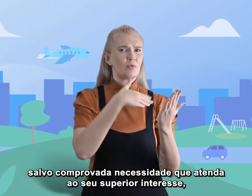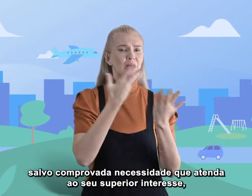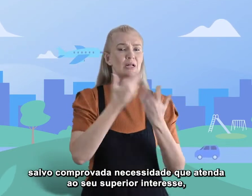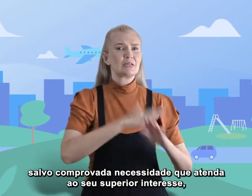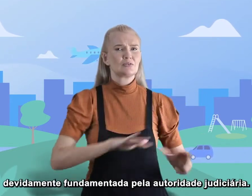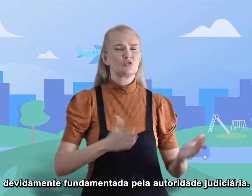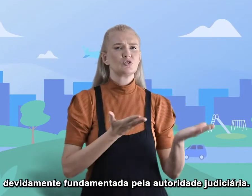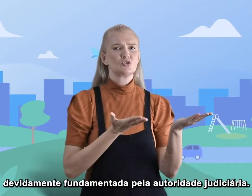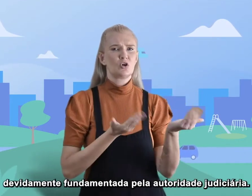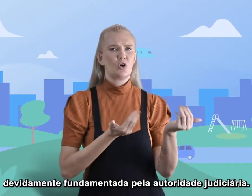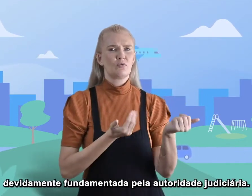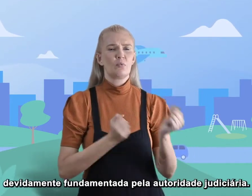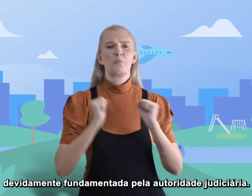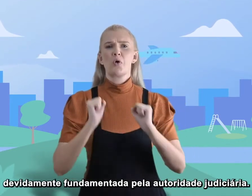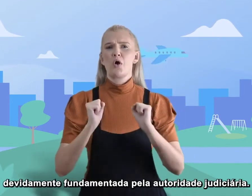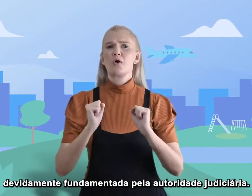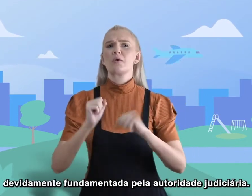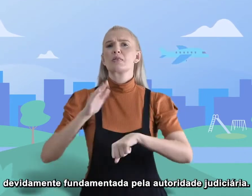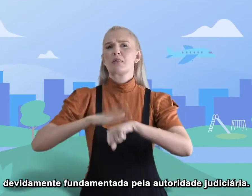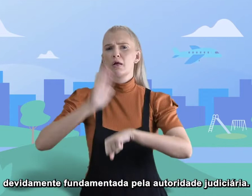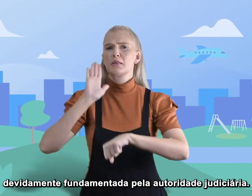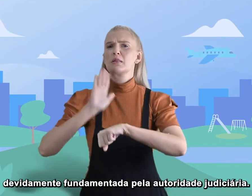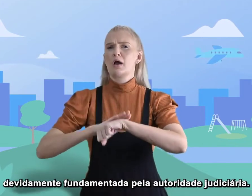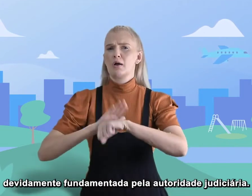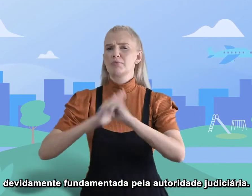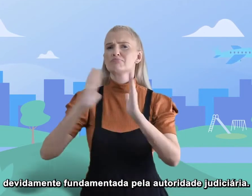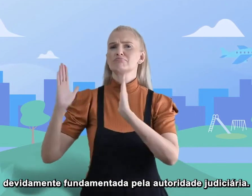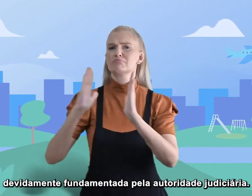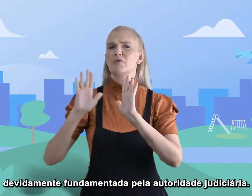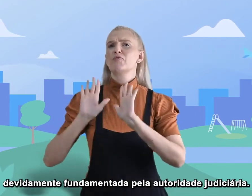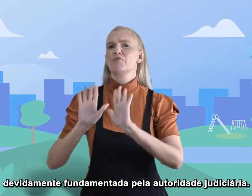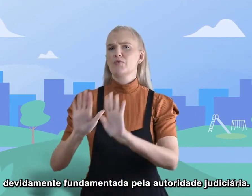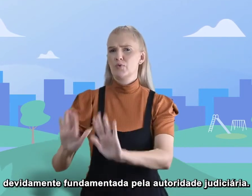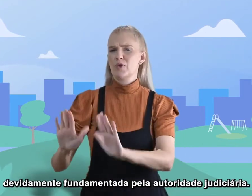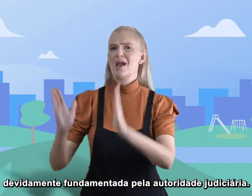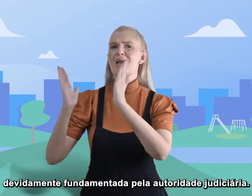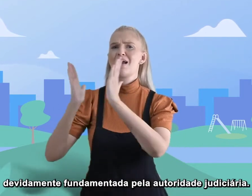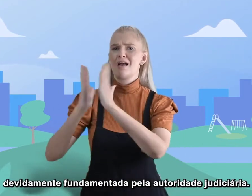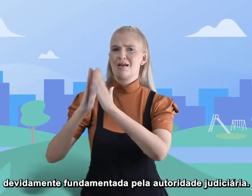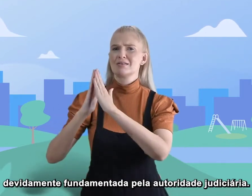interesse, devidamente fundamentada pela autoridade judiciária.